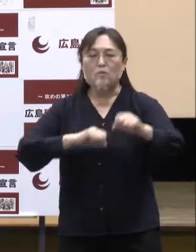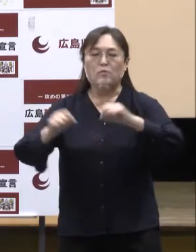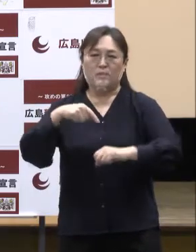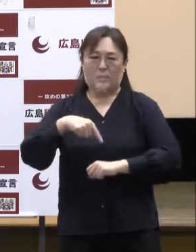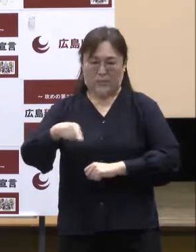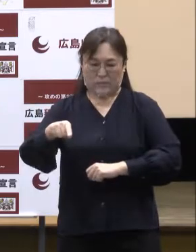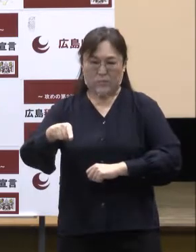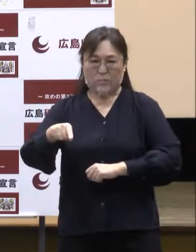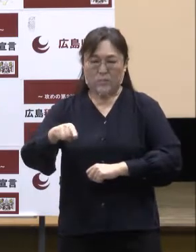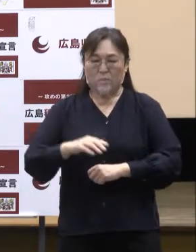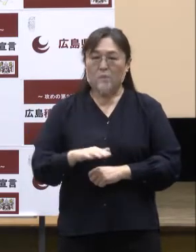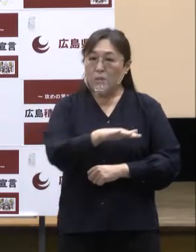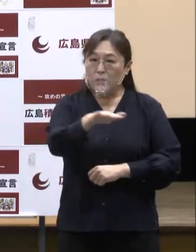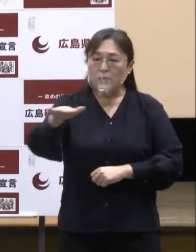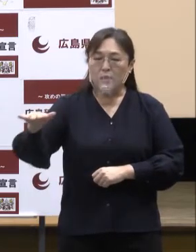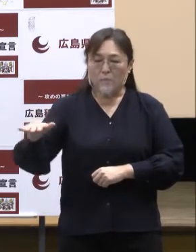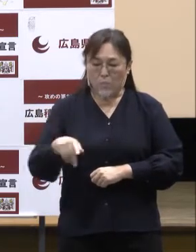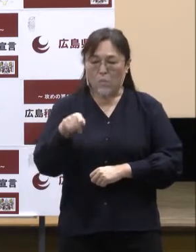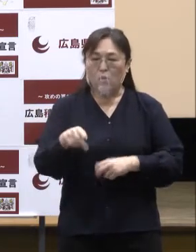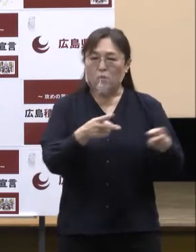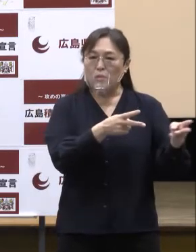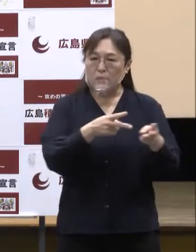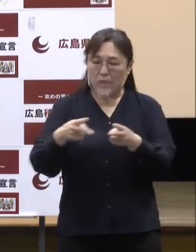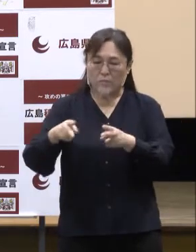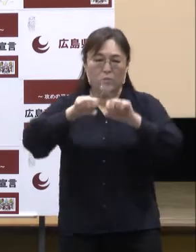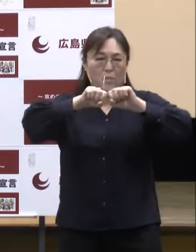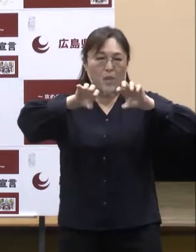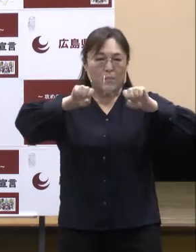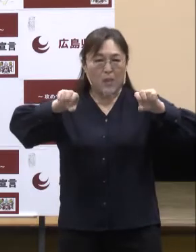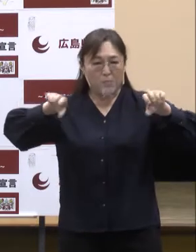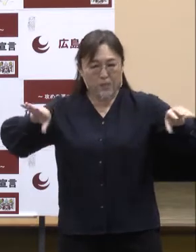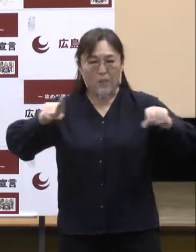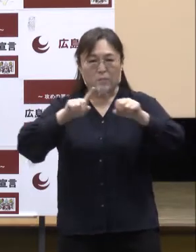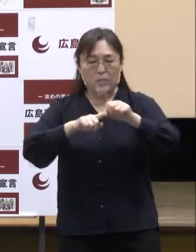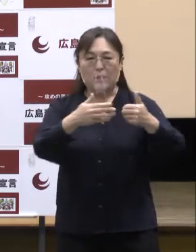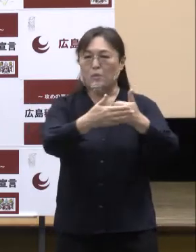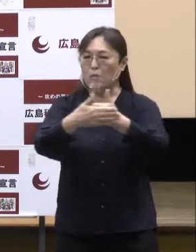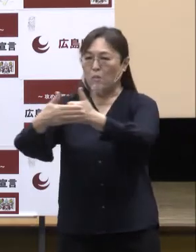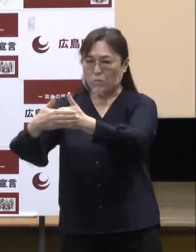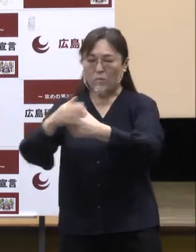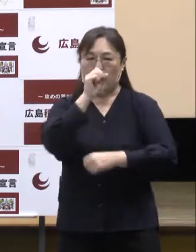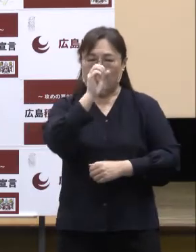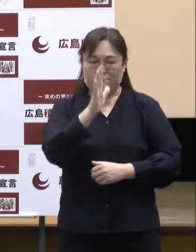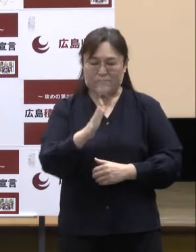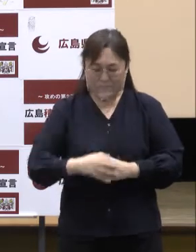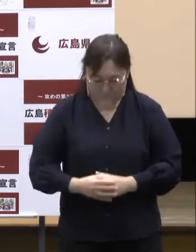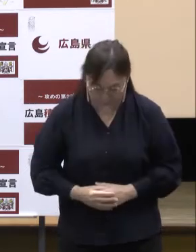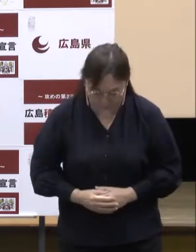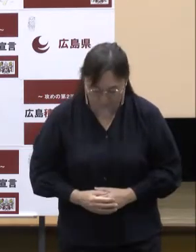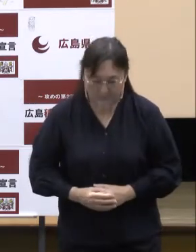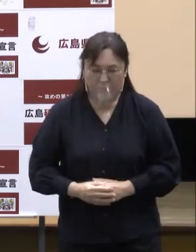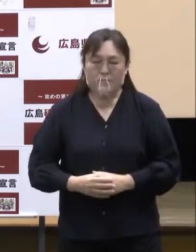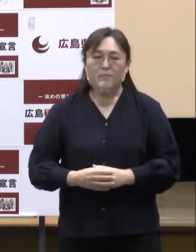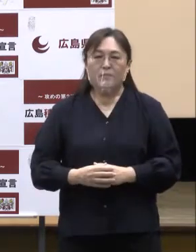道機関の皆様も制度周知などについてご協力いただけるように期待を申し上げているところでございます。